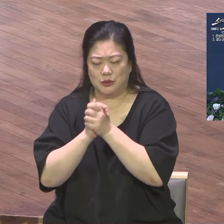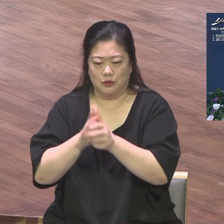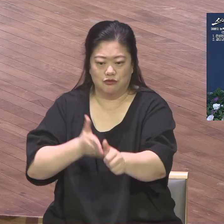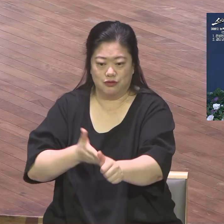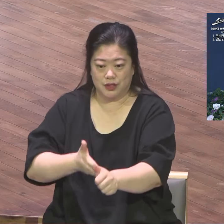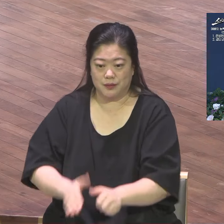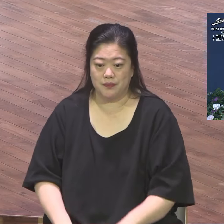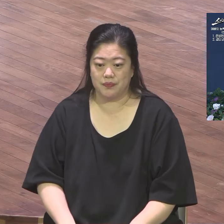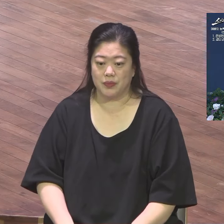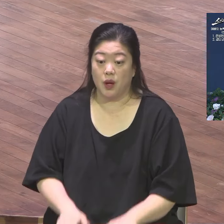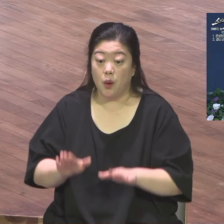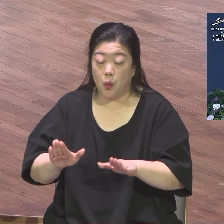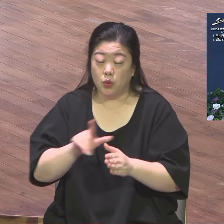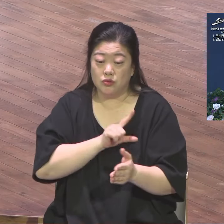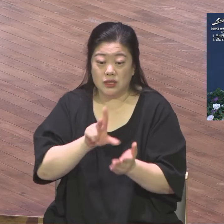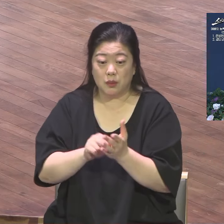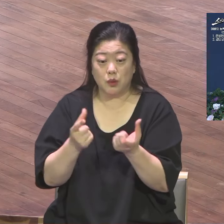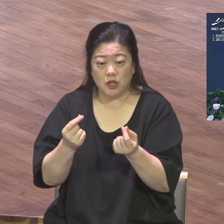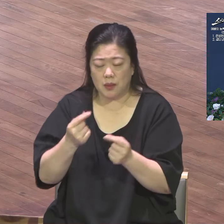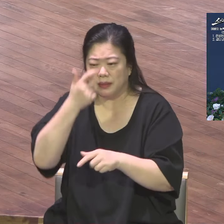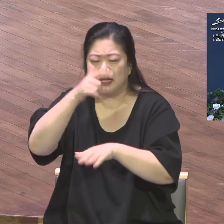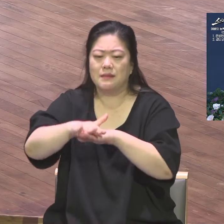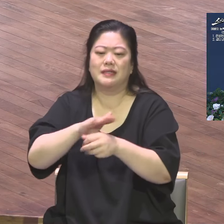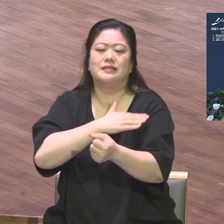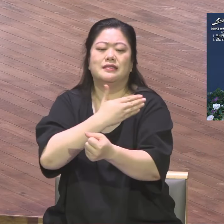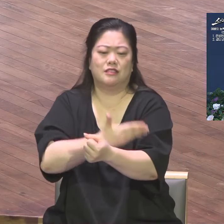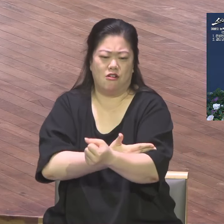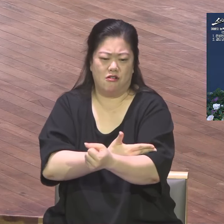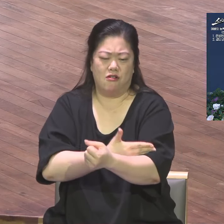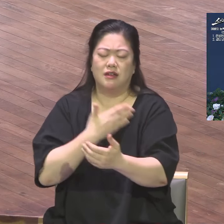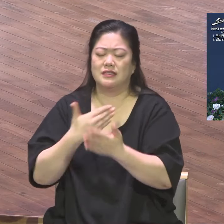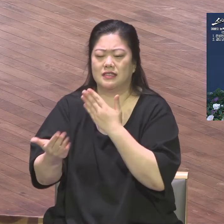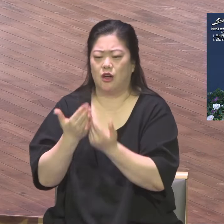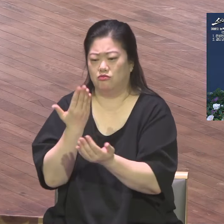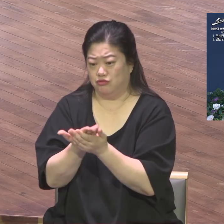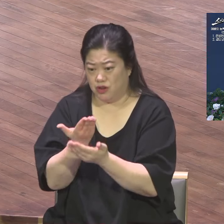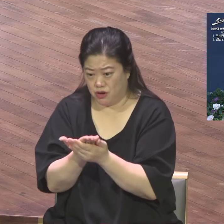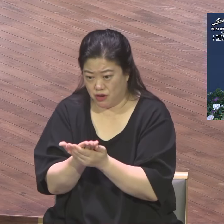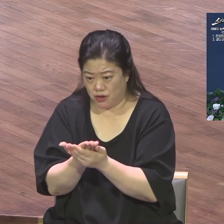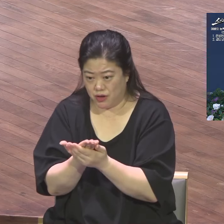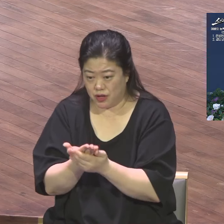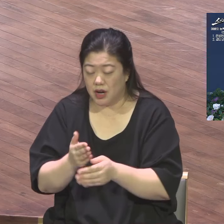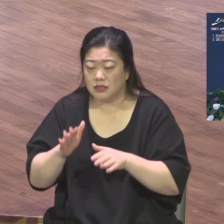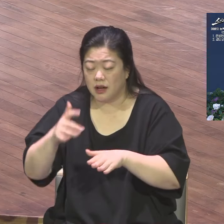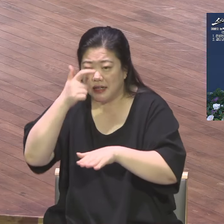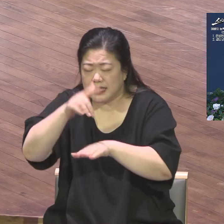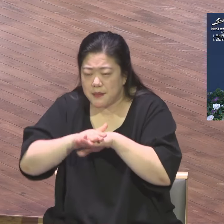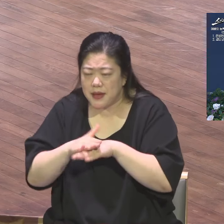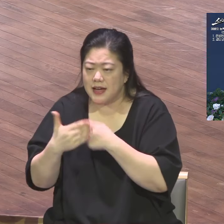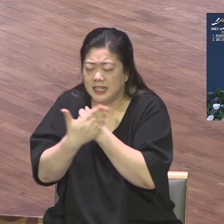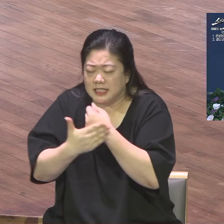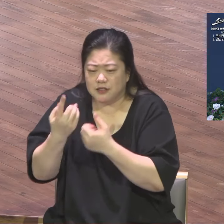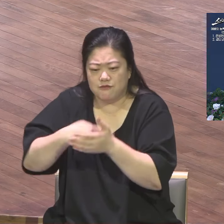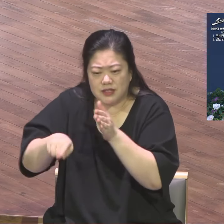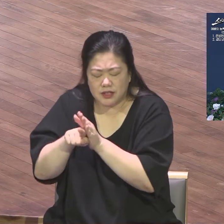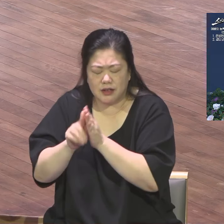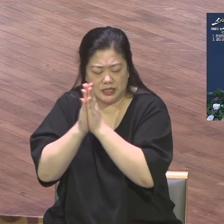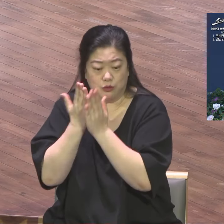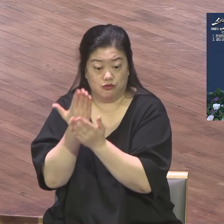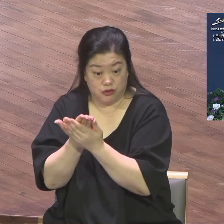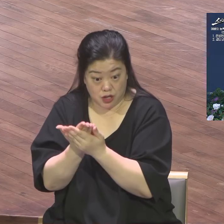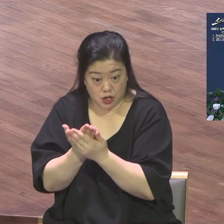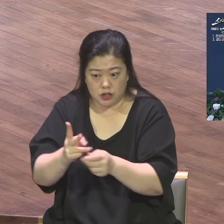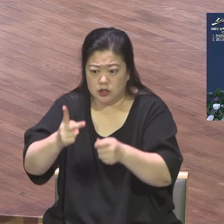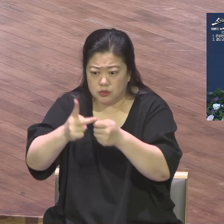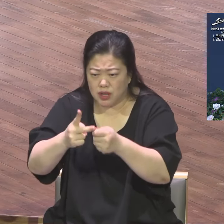능력을 내가 체험케 하여 주옵소서. 우리 교회 암환자들이 있습니다. 암환자들을 위해서 중환자들을 위해서 어려움 당한 자들이 있습니다.